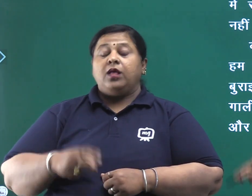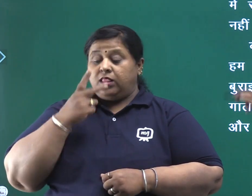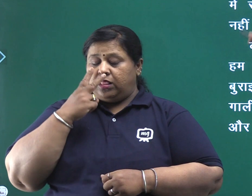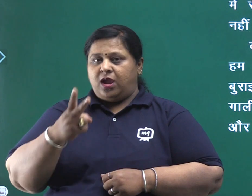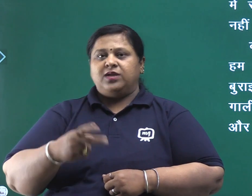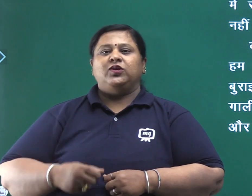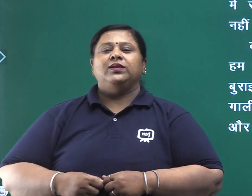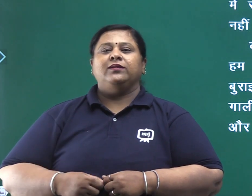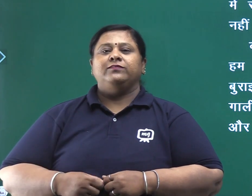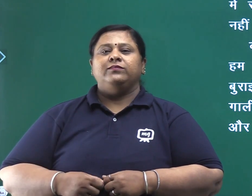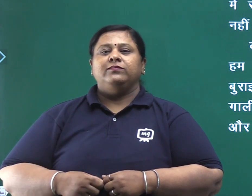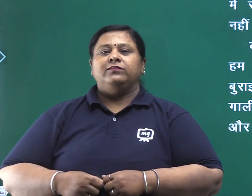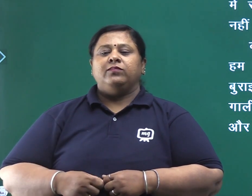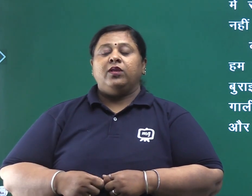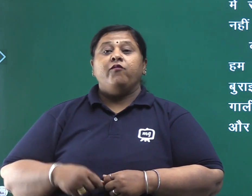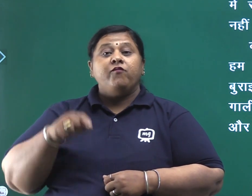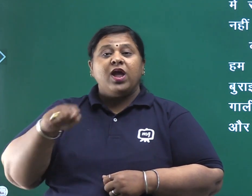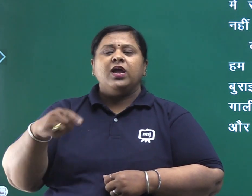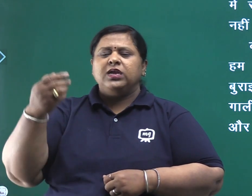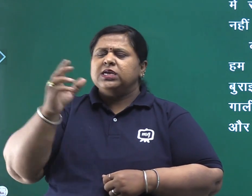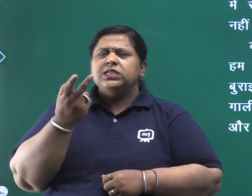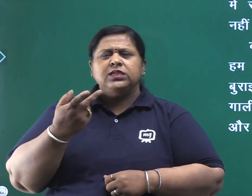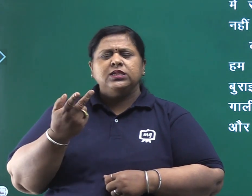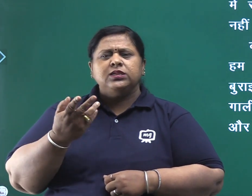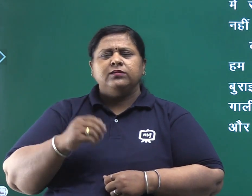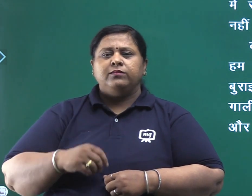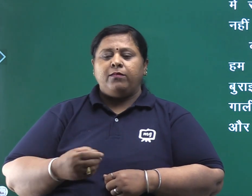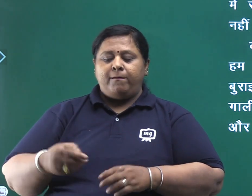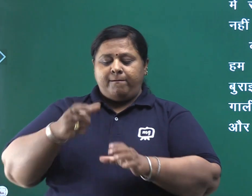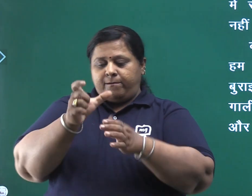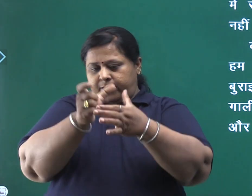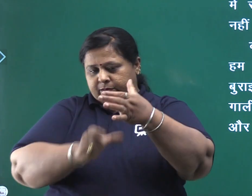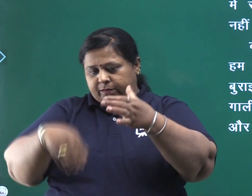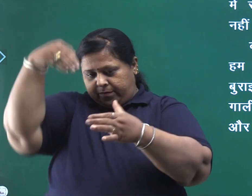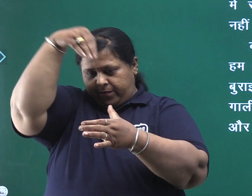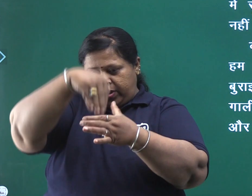देखा जाता है, वह किस म्यान में